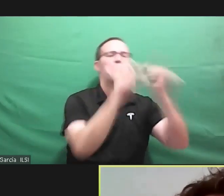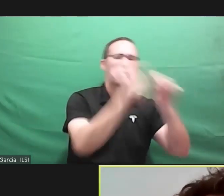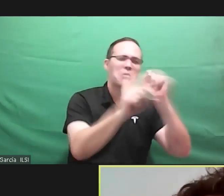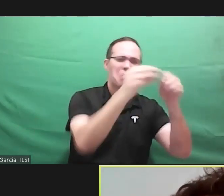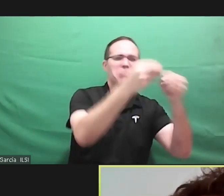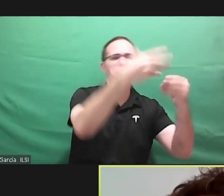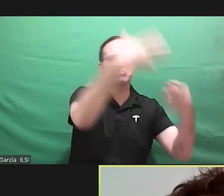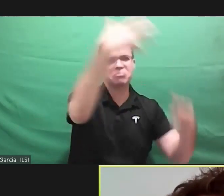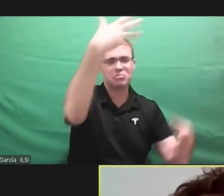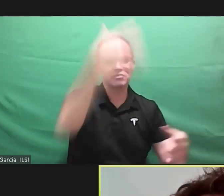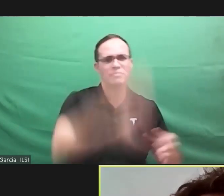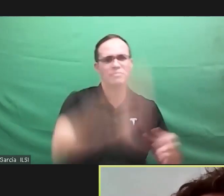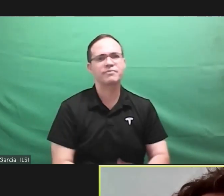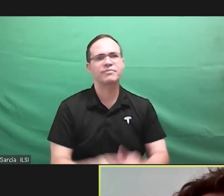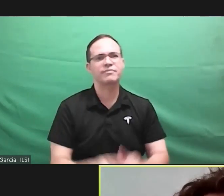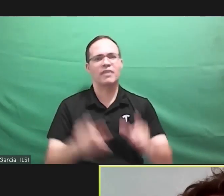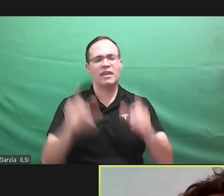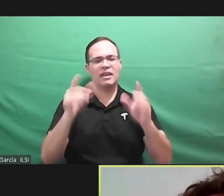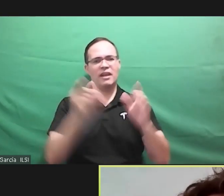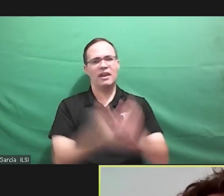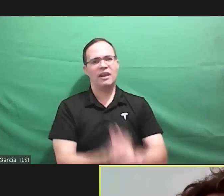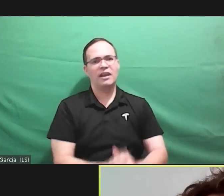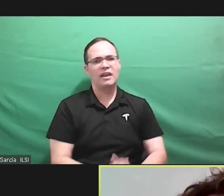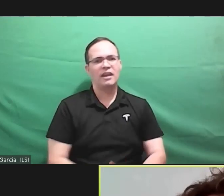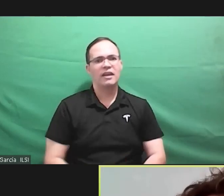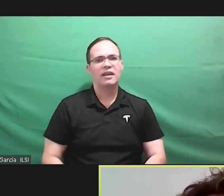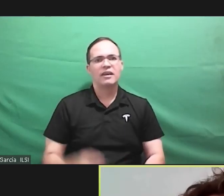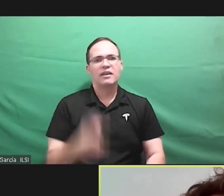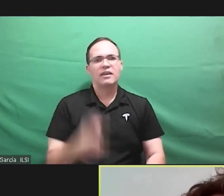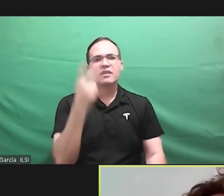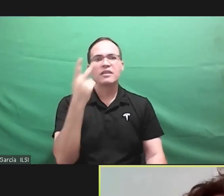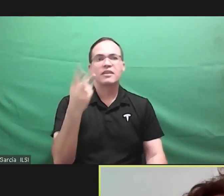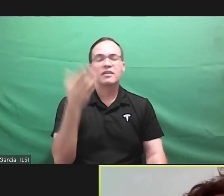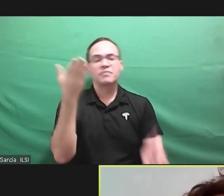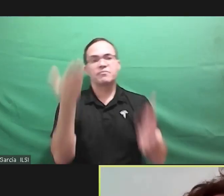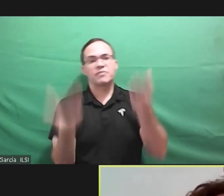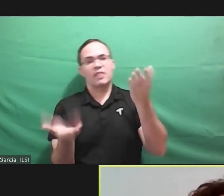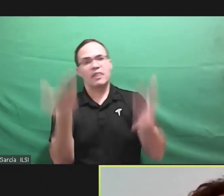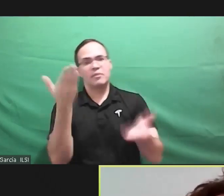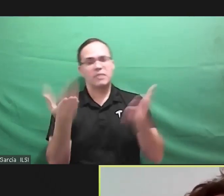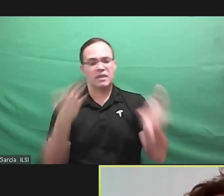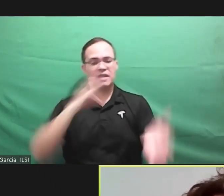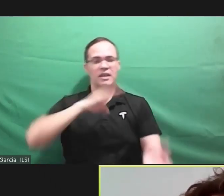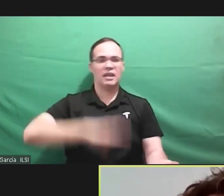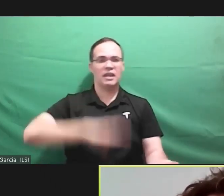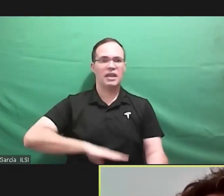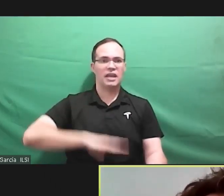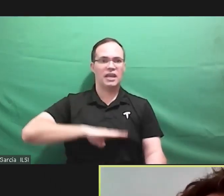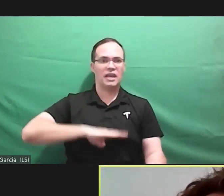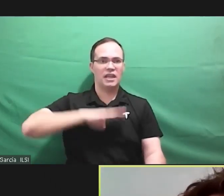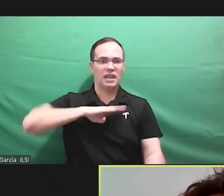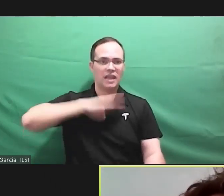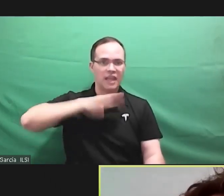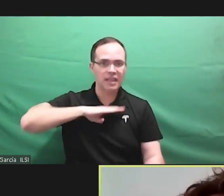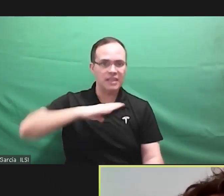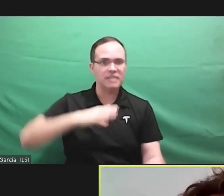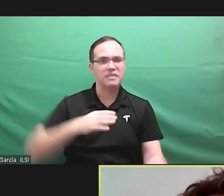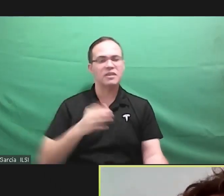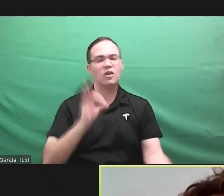Entonces, la versión para los niños, 2 versiones según la edad, 2, 4 años o 5, 17 años.